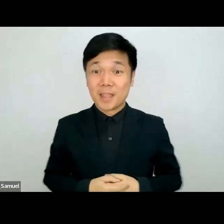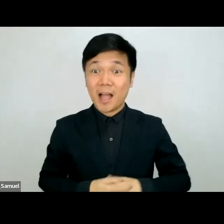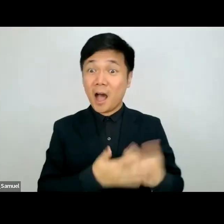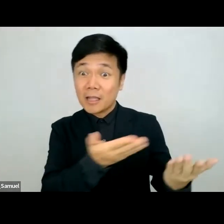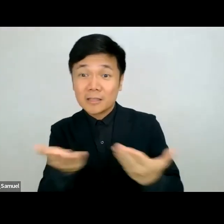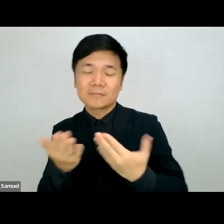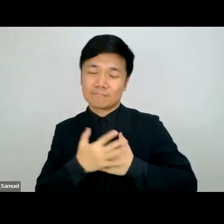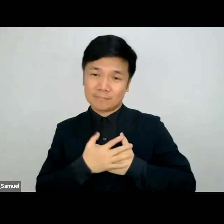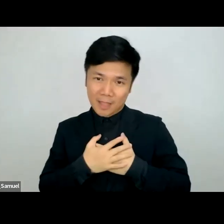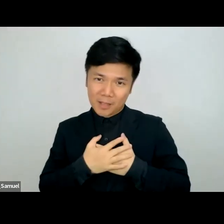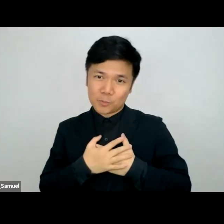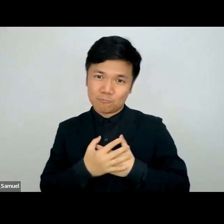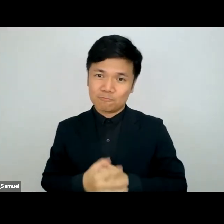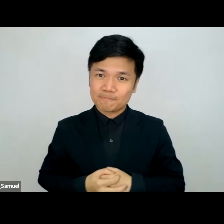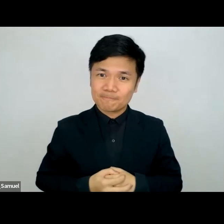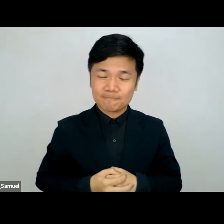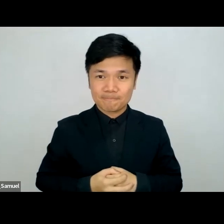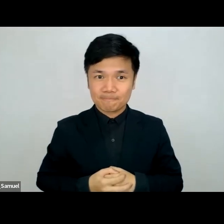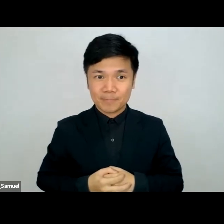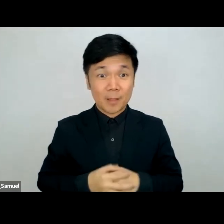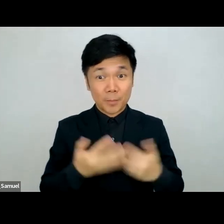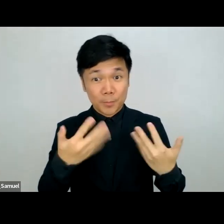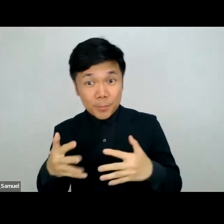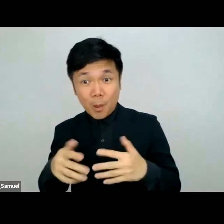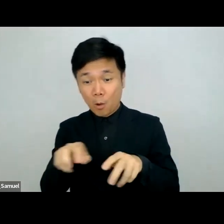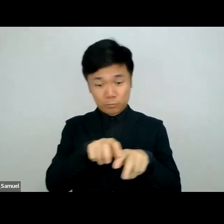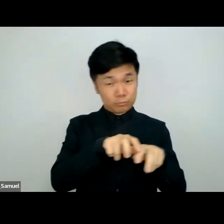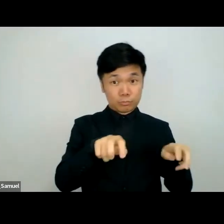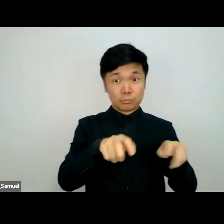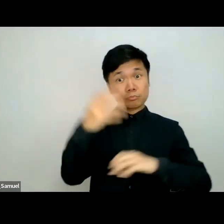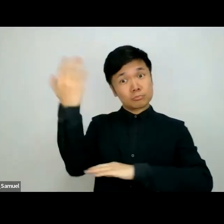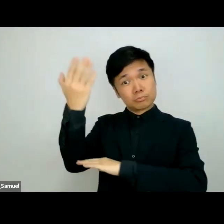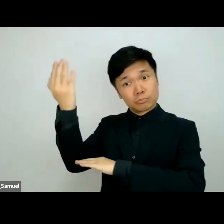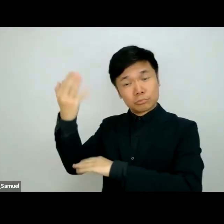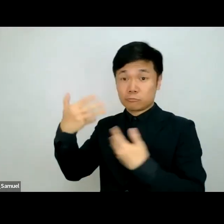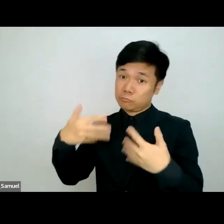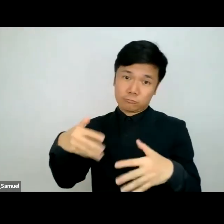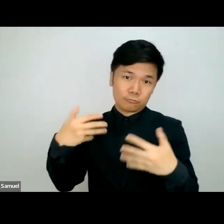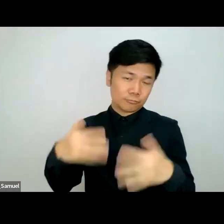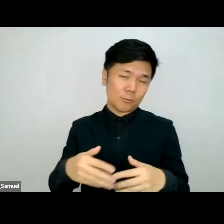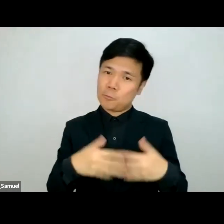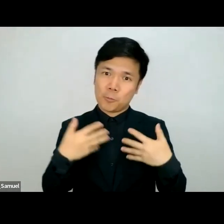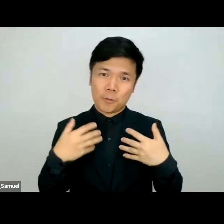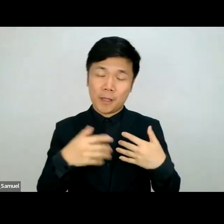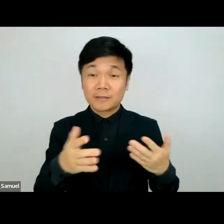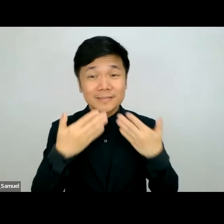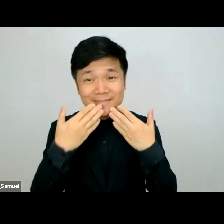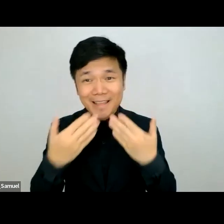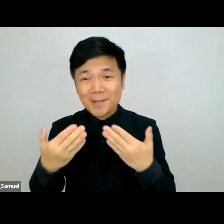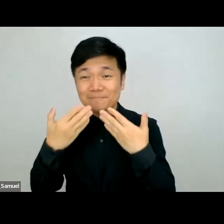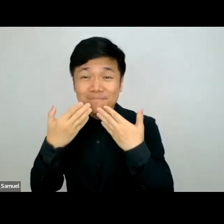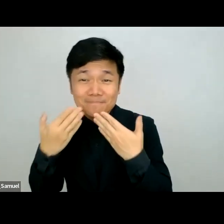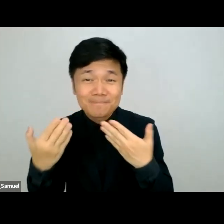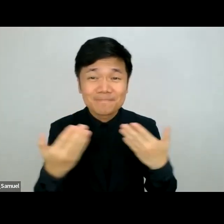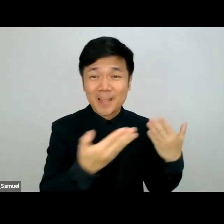J'aimerais vous remercier tous d'avoir participé à cet événement. Merci aux panélistes extraordinaires